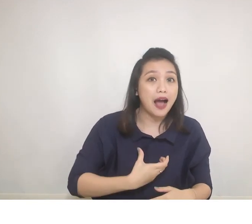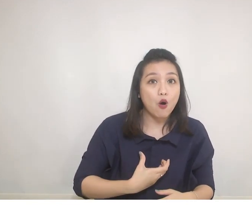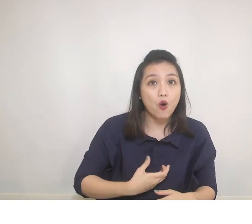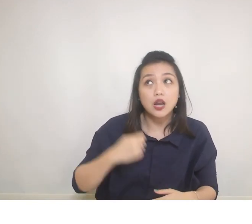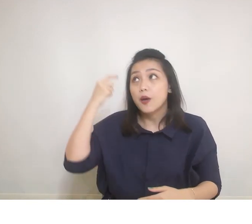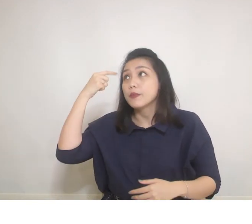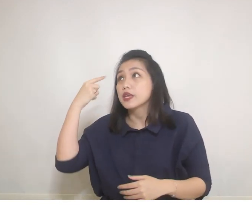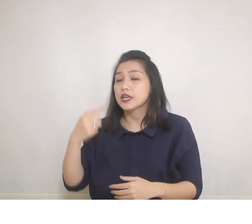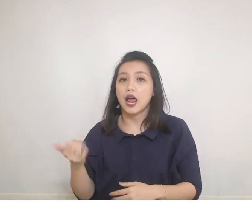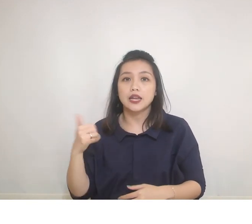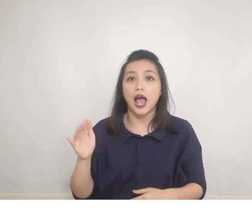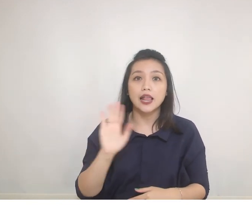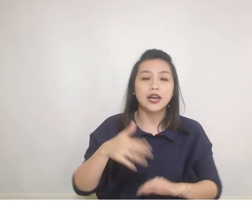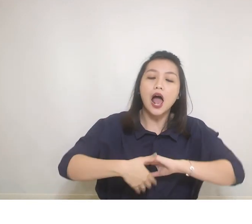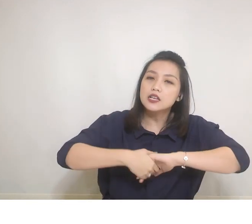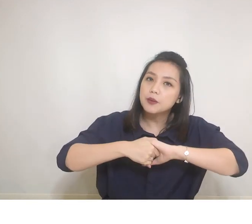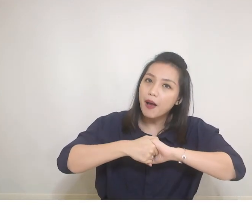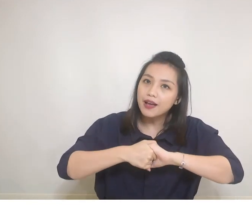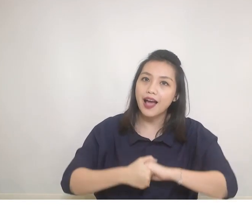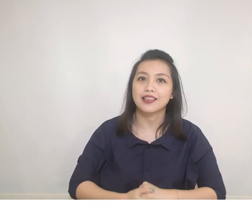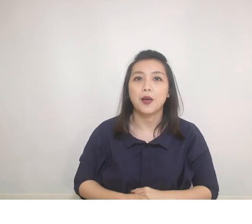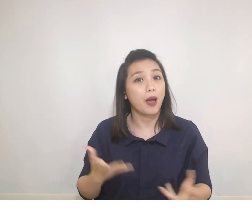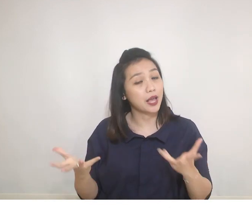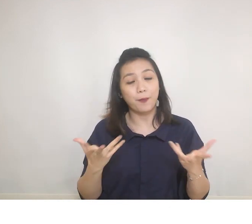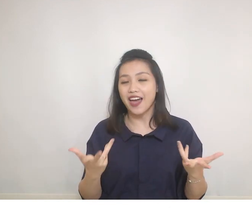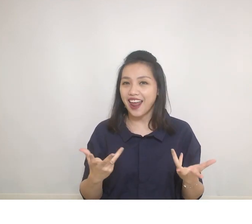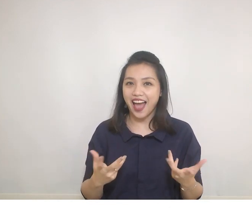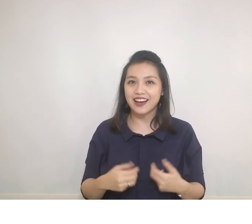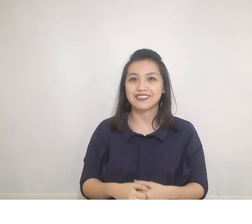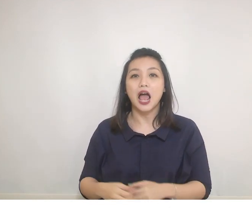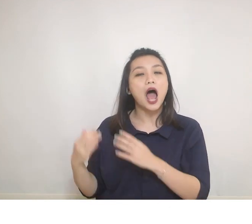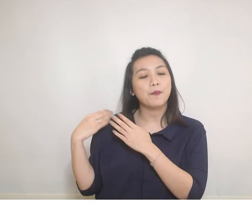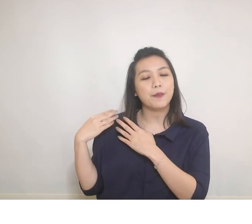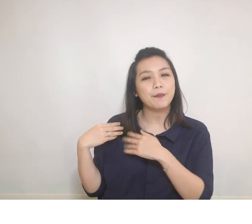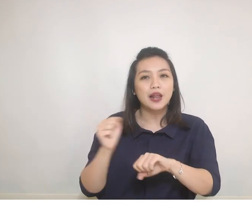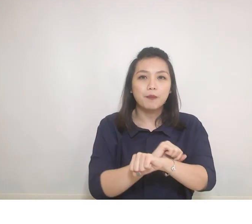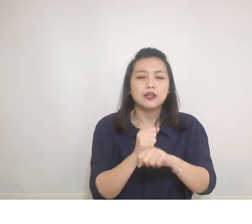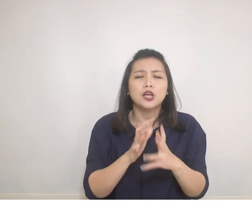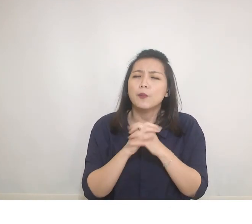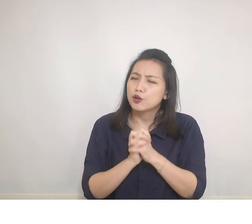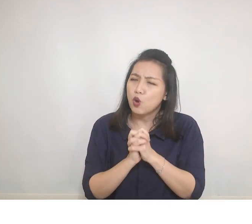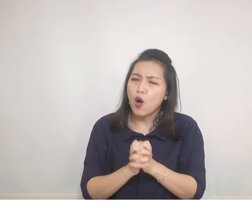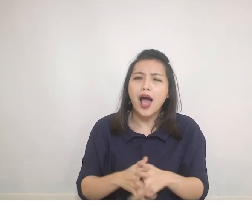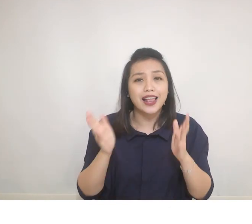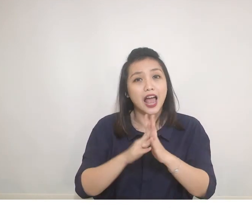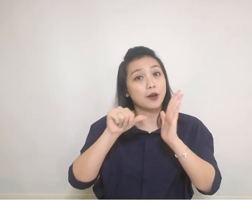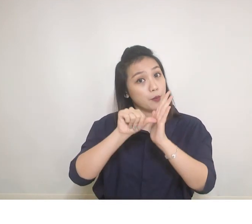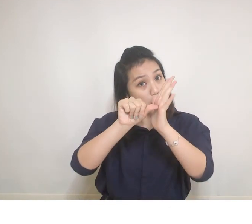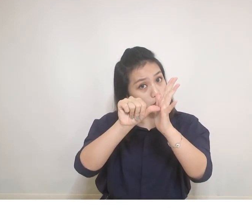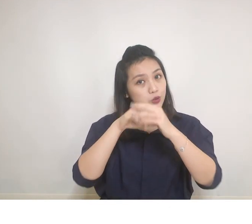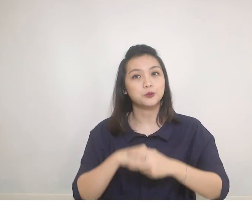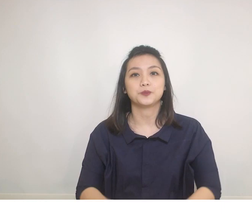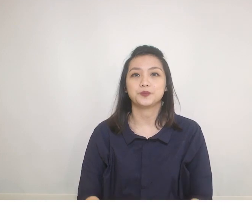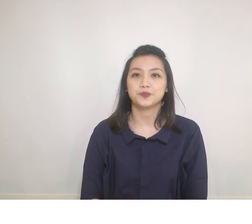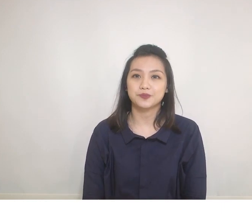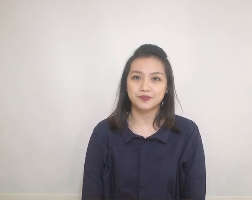ini urapan pemimpin. Kalau dulu waktu saya masih belum berubah, waktu saya cerita kepada atasan, ya, pada Pastor Philip